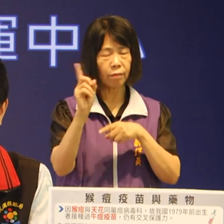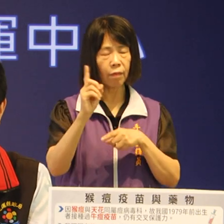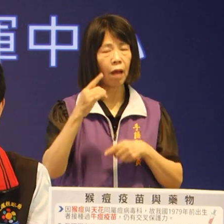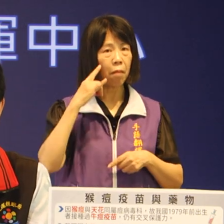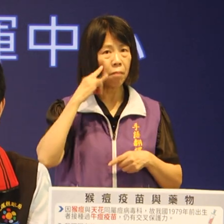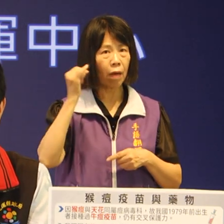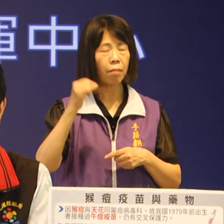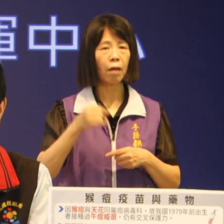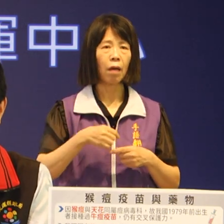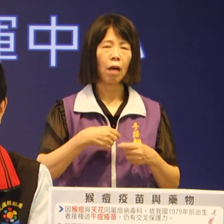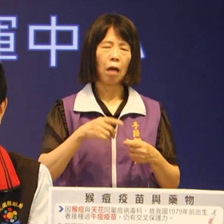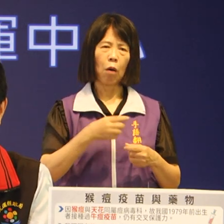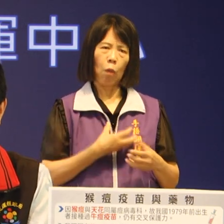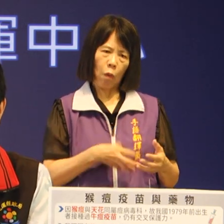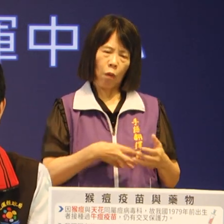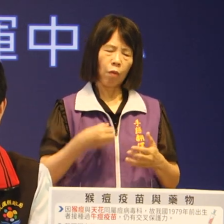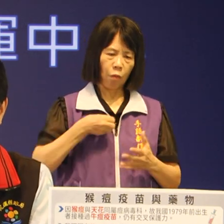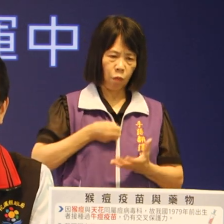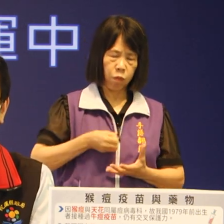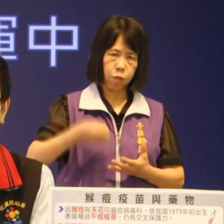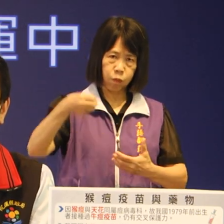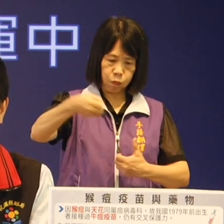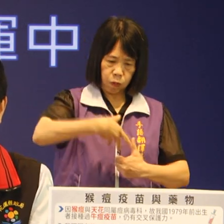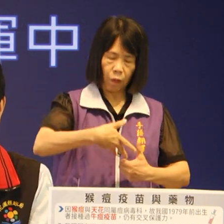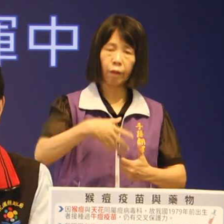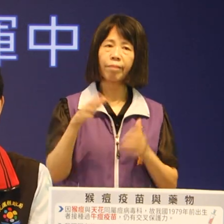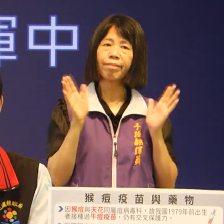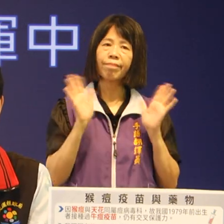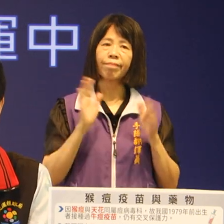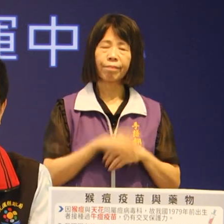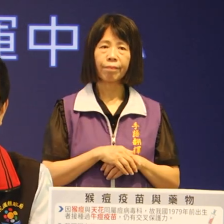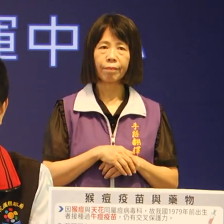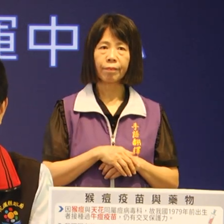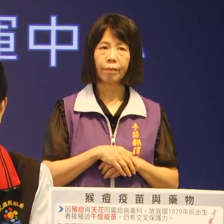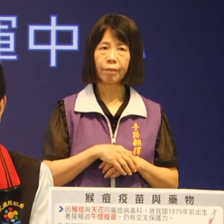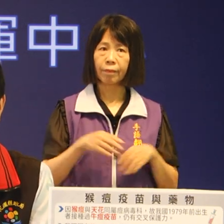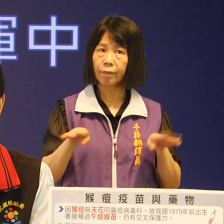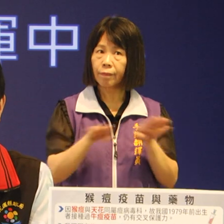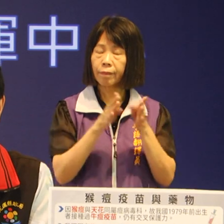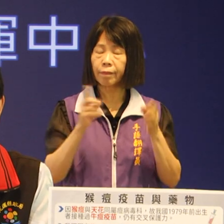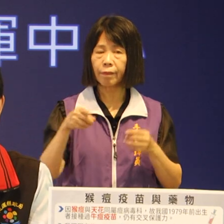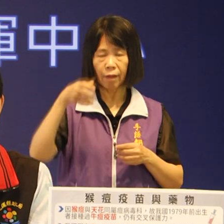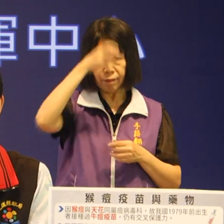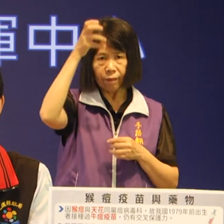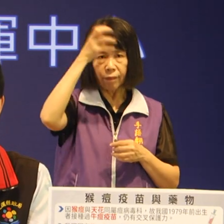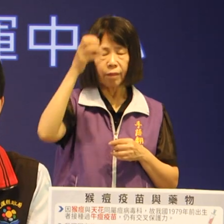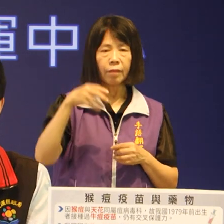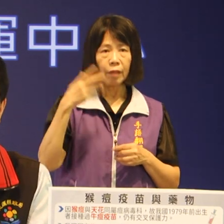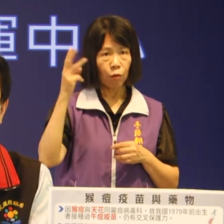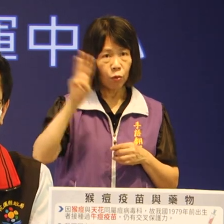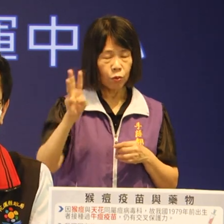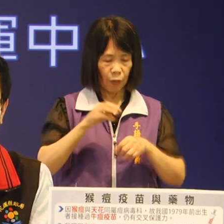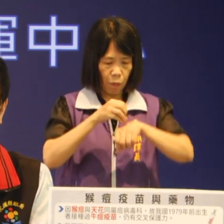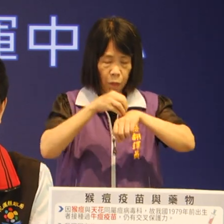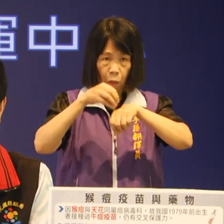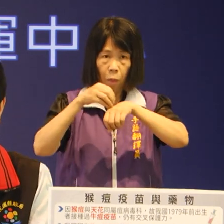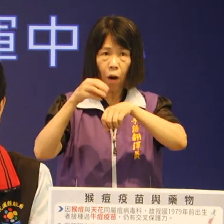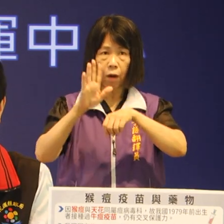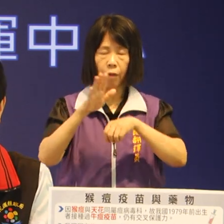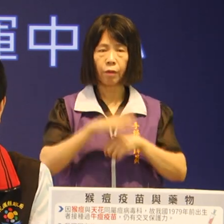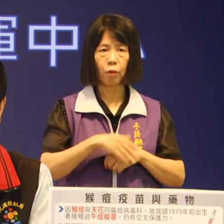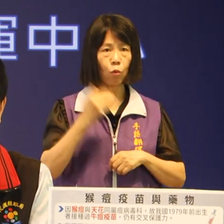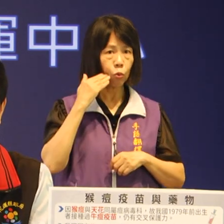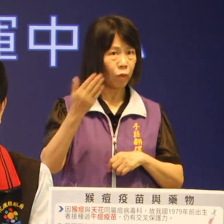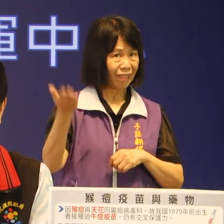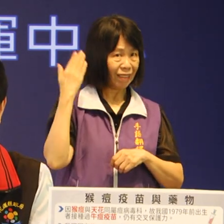妈传到母体，传到我们的婴儿那它的症状呢，最主要是会发烧，然后出现水泡如果各位，如果你以前